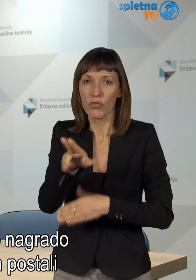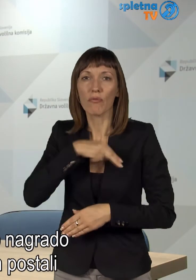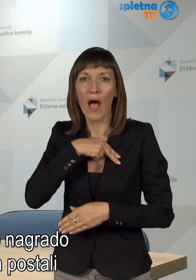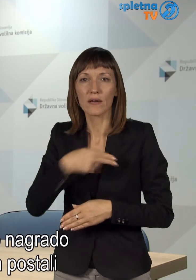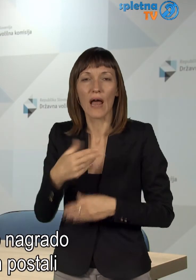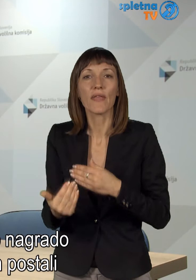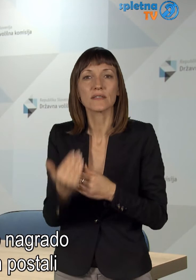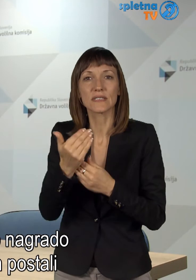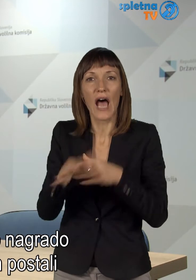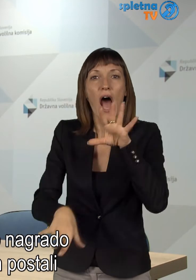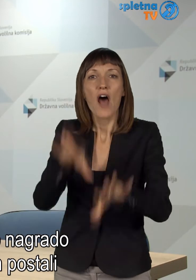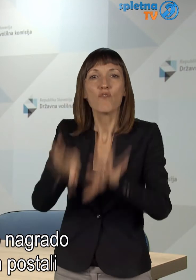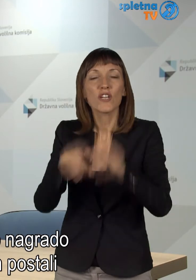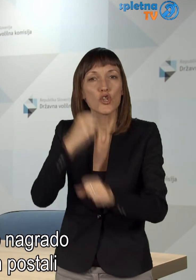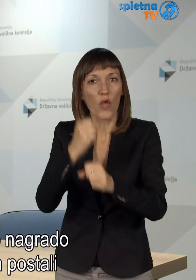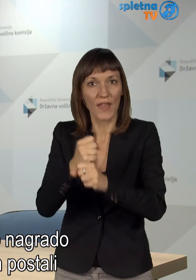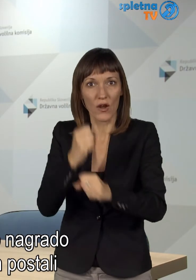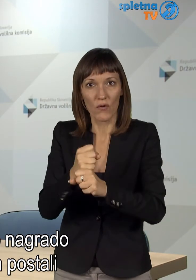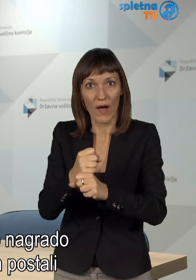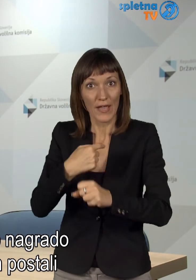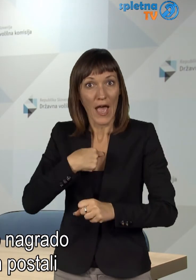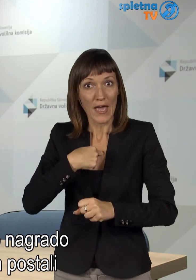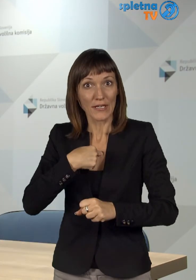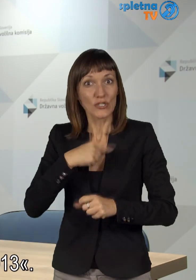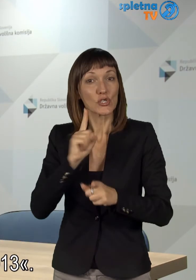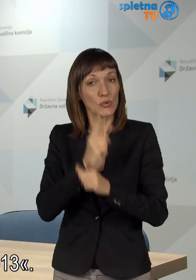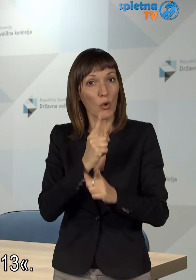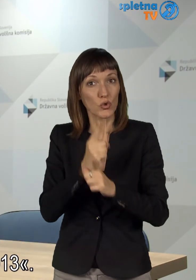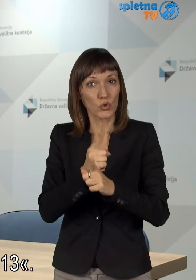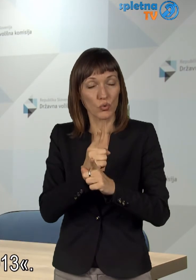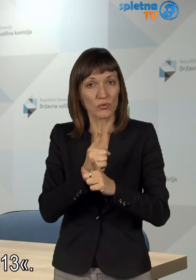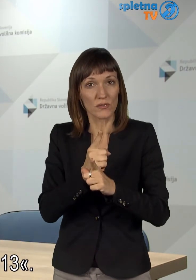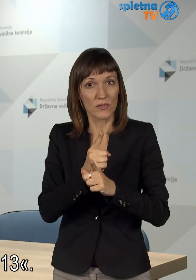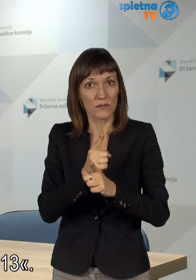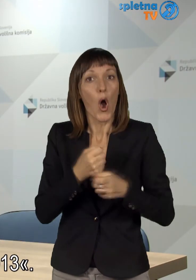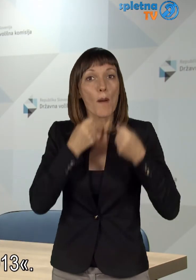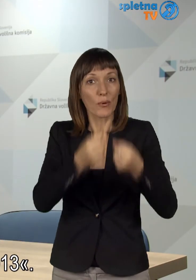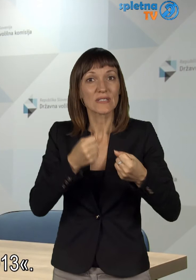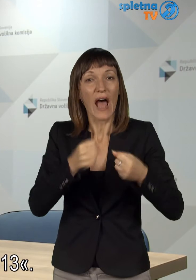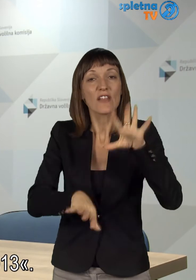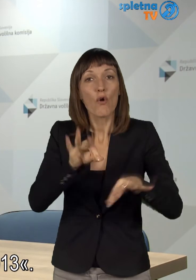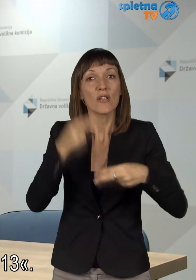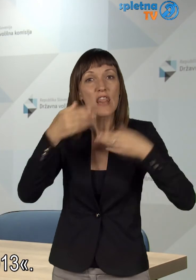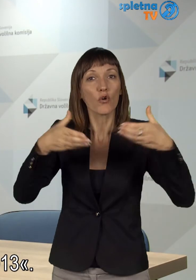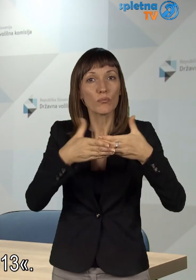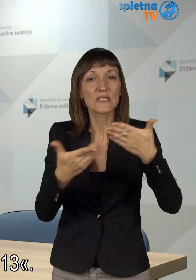mednarodno nagrado za volilno upravljanje in pa postali smo volilna komisija leta 2013.